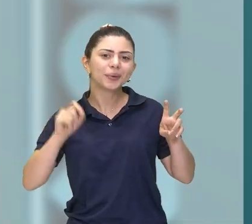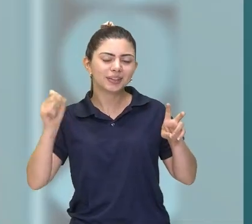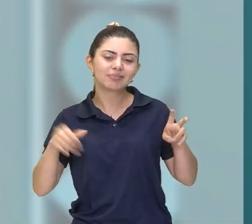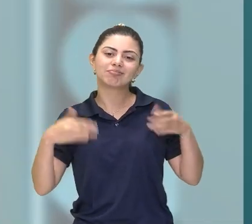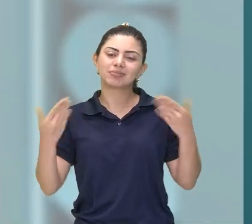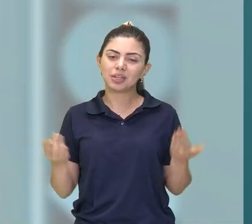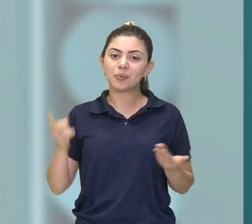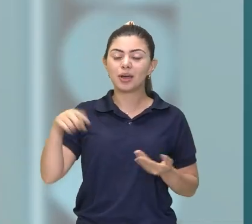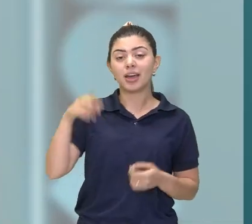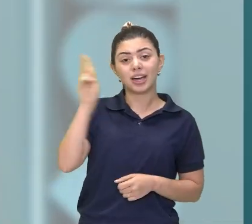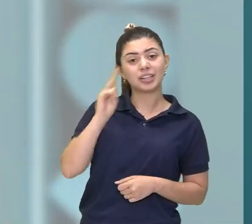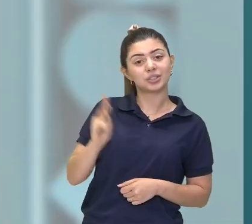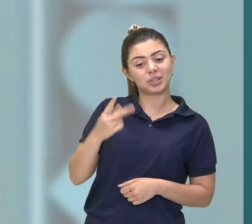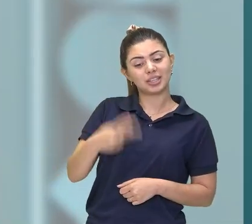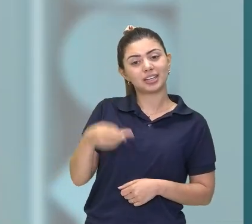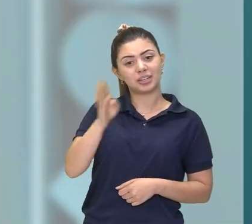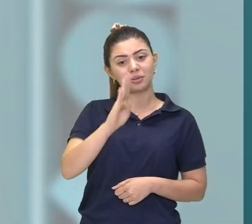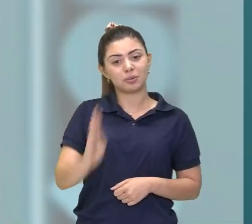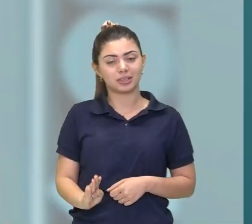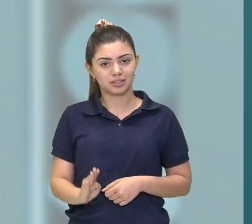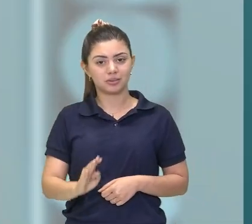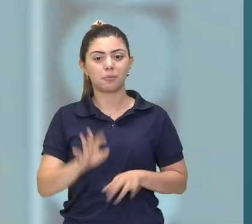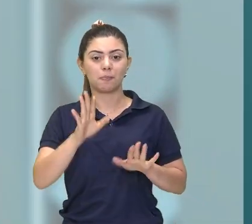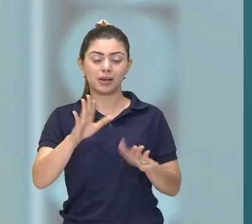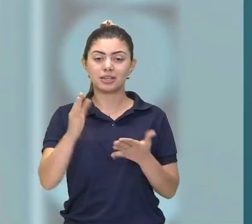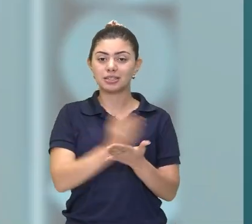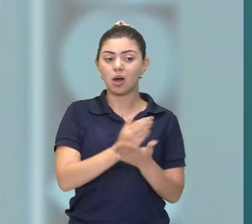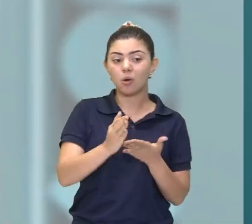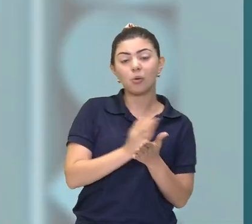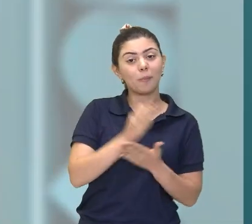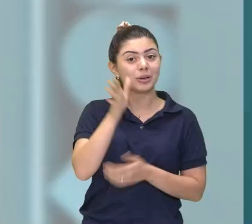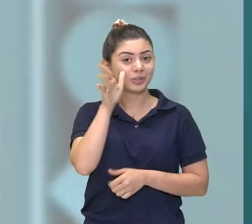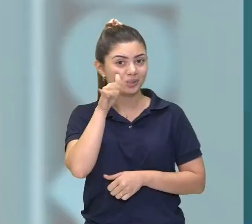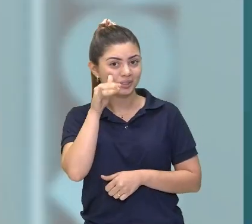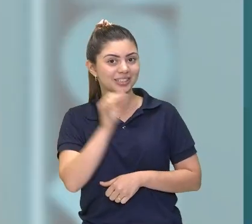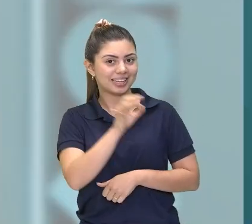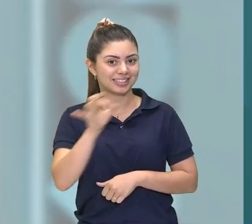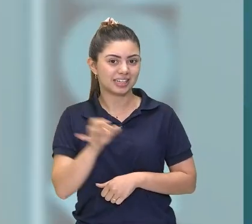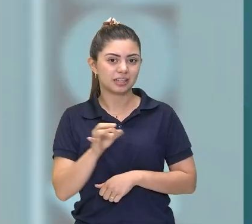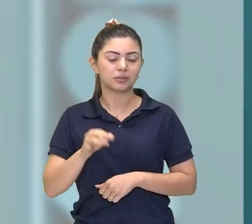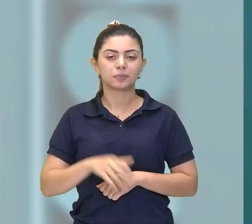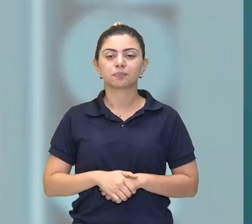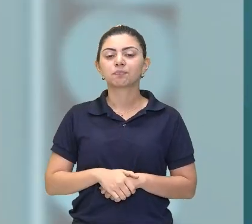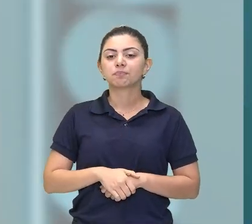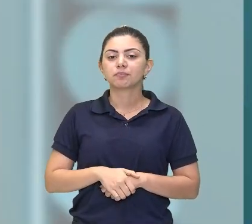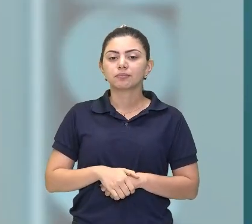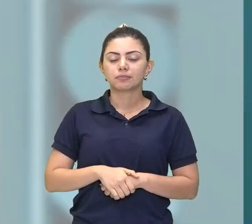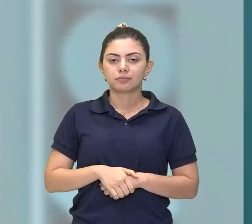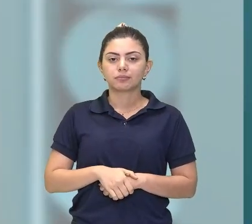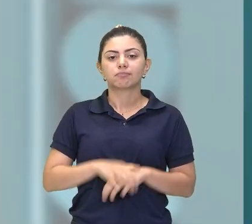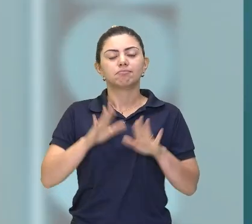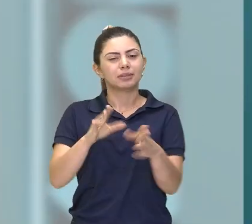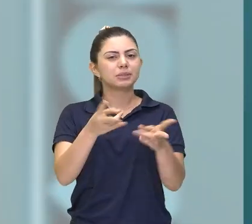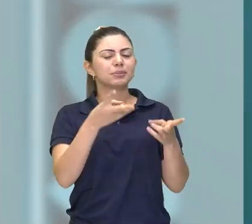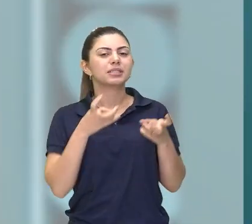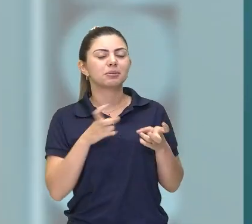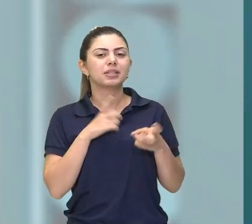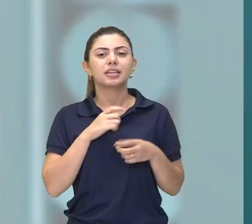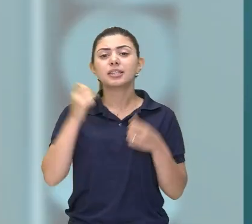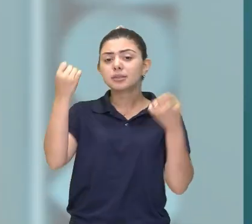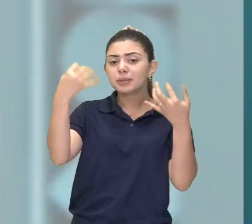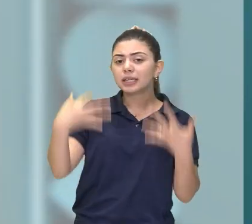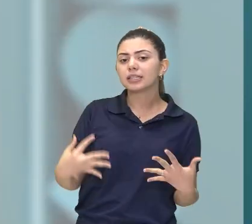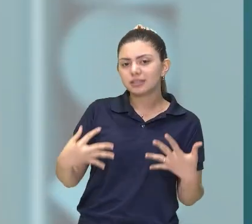é sobre a história do Brasil, especificamente algumas curiosidades. Só que junto a isso, junto à explicação,